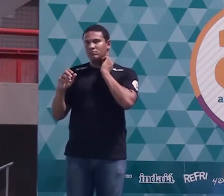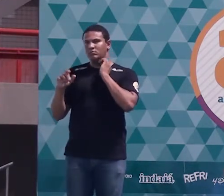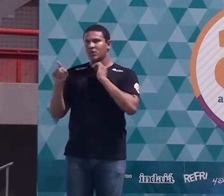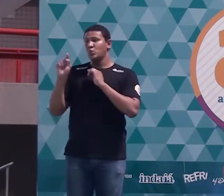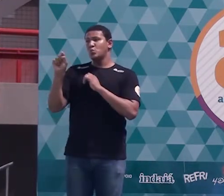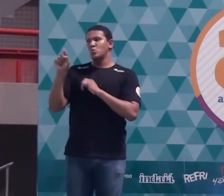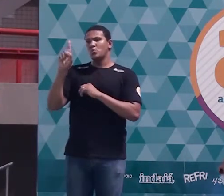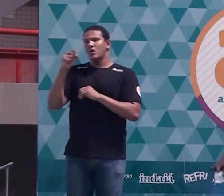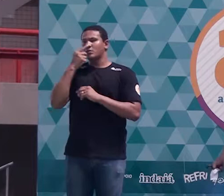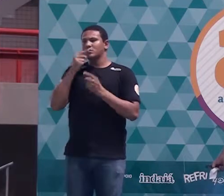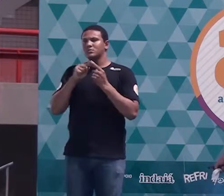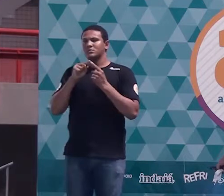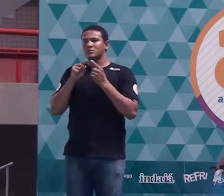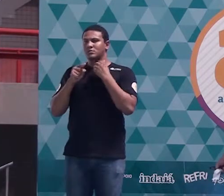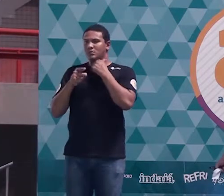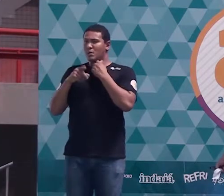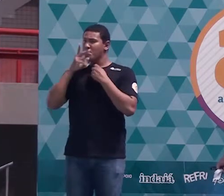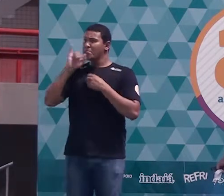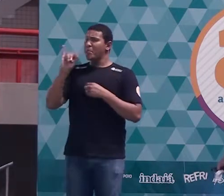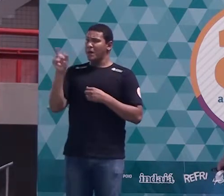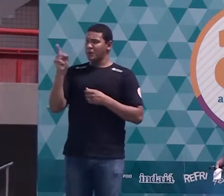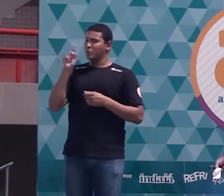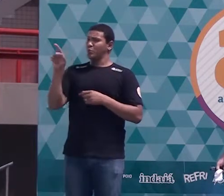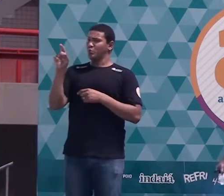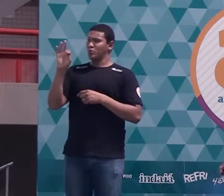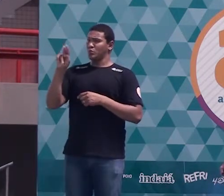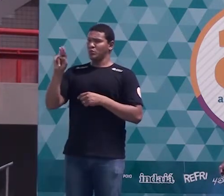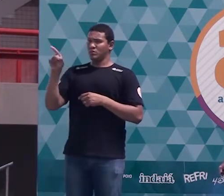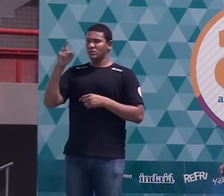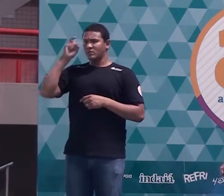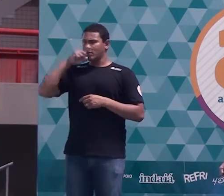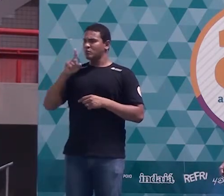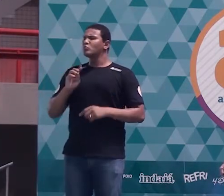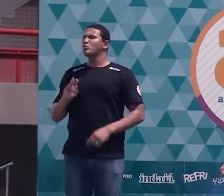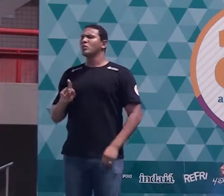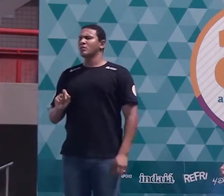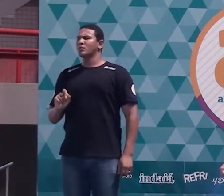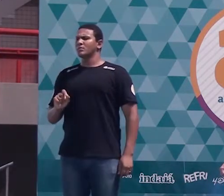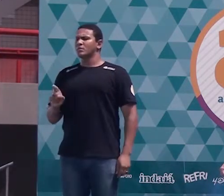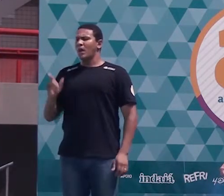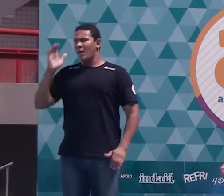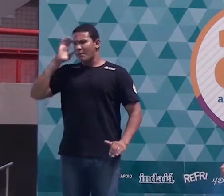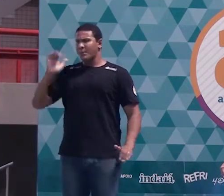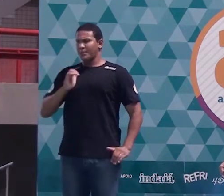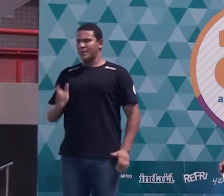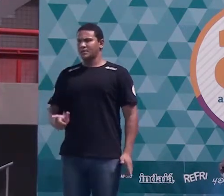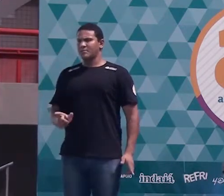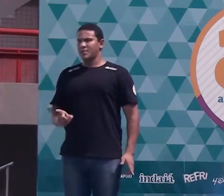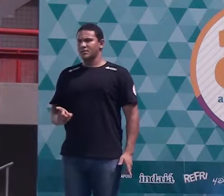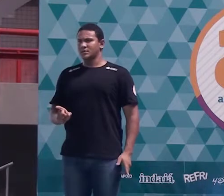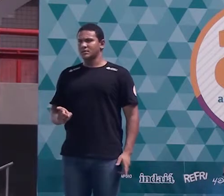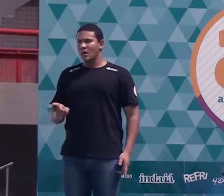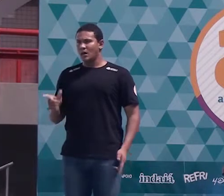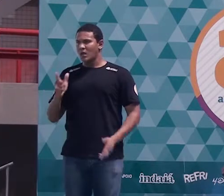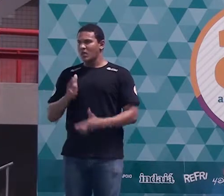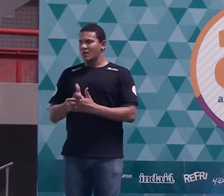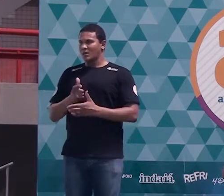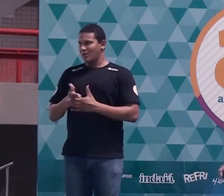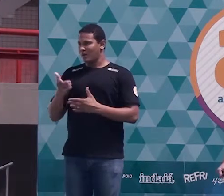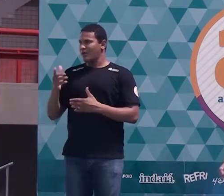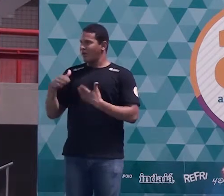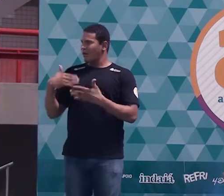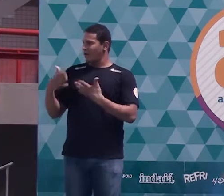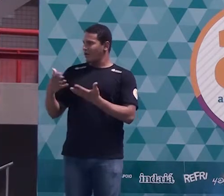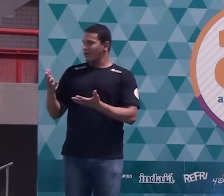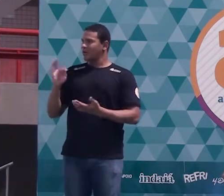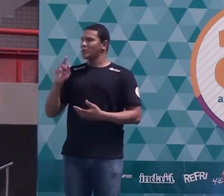mais íntimo. A gente não chama nem o pai da gente de tu, que ele diz, papai, tu o quê, menino? Abre a língua, me respeite. Aí lá vem os pareceres de novo, né? Você não